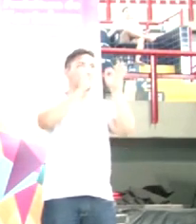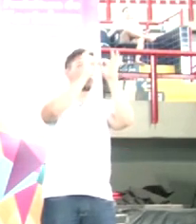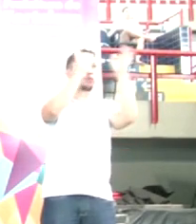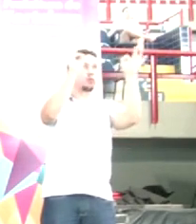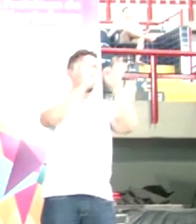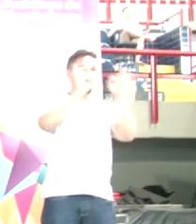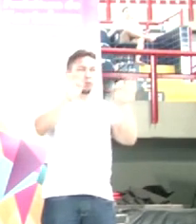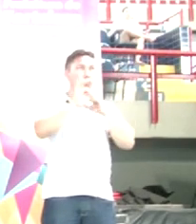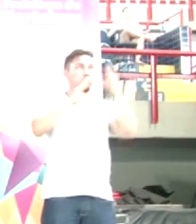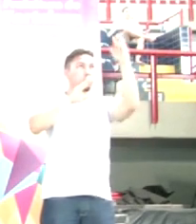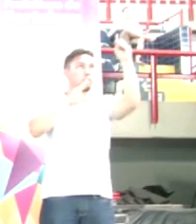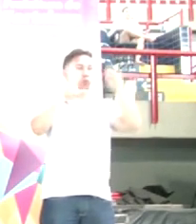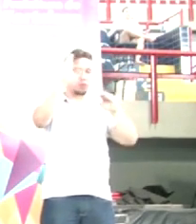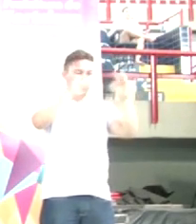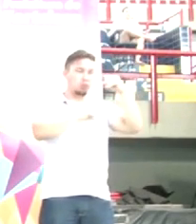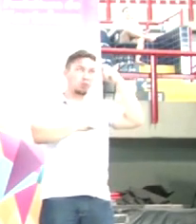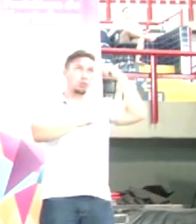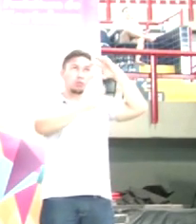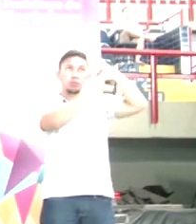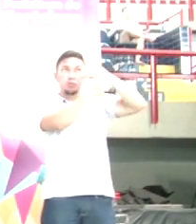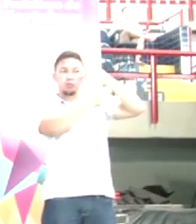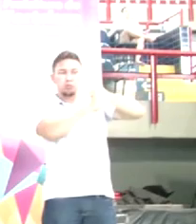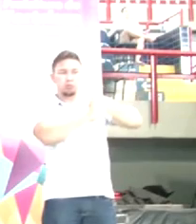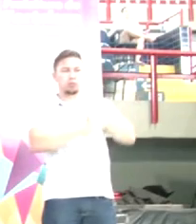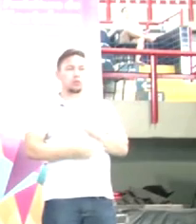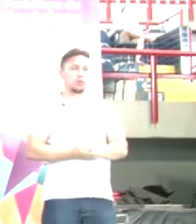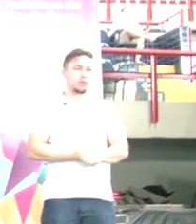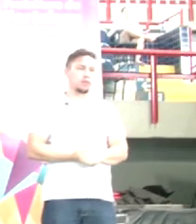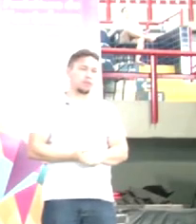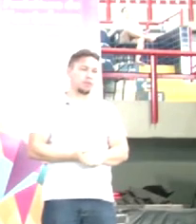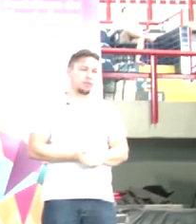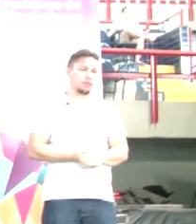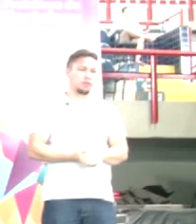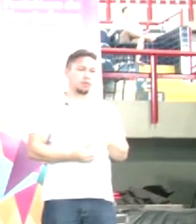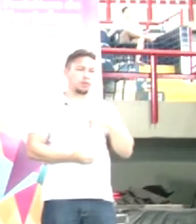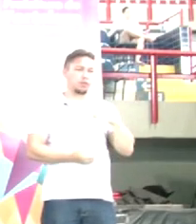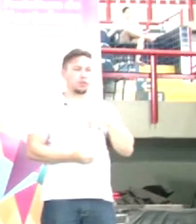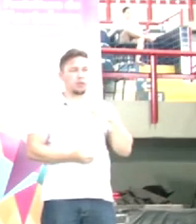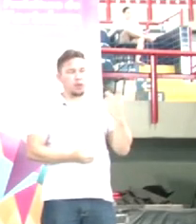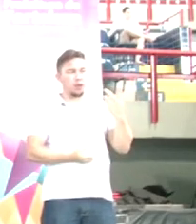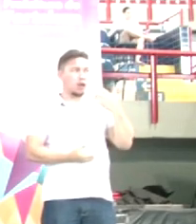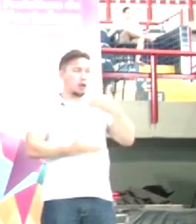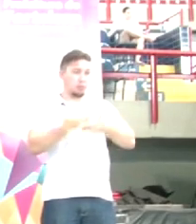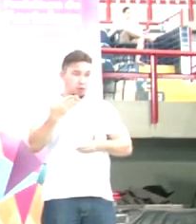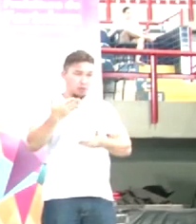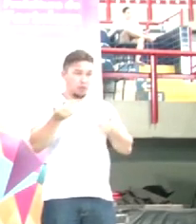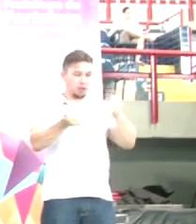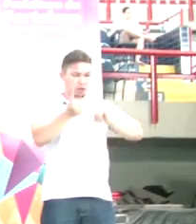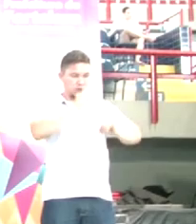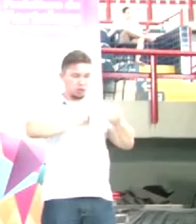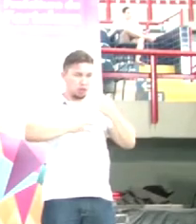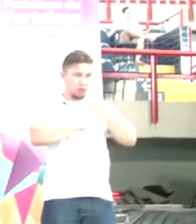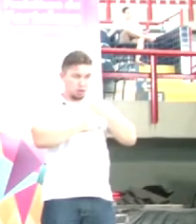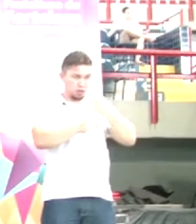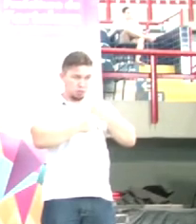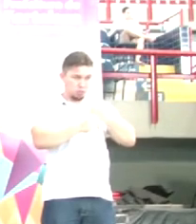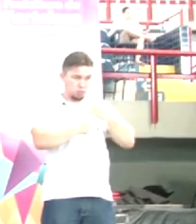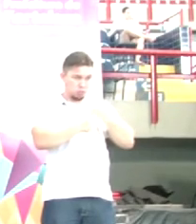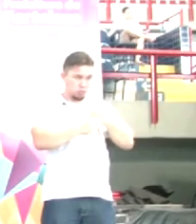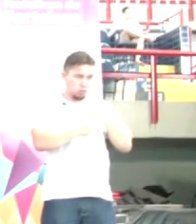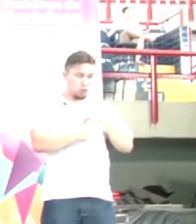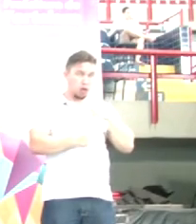você desenvolver o teu raciocínio. A prova de cálculo químico do Enem é uma prova